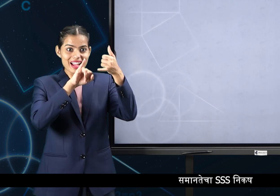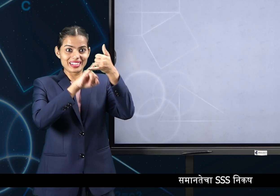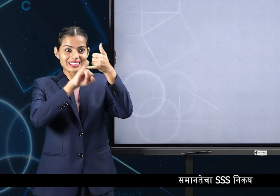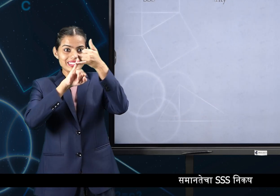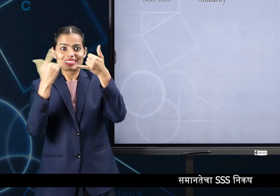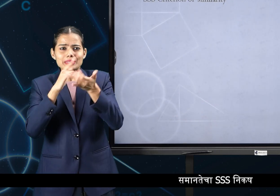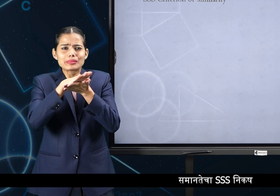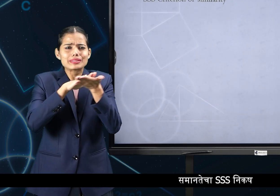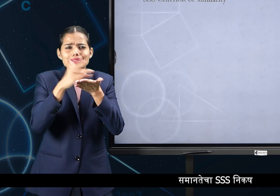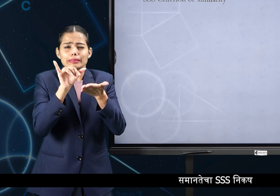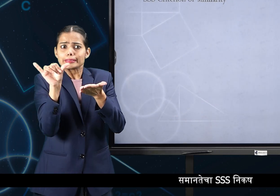समानतेचे SSS निकष.